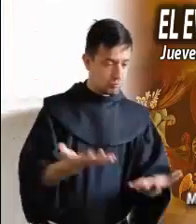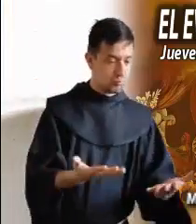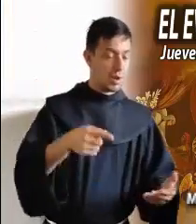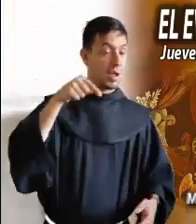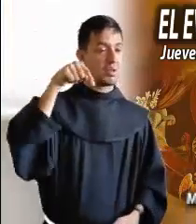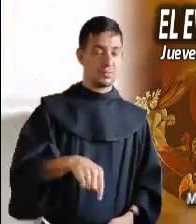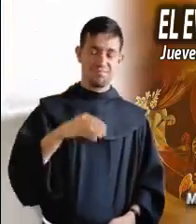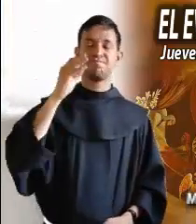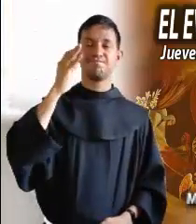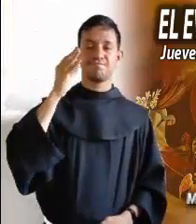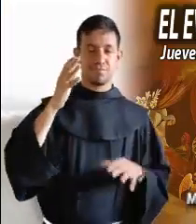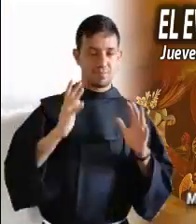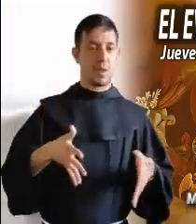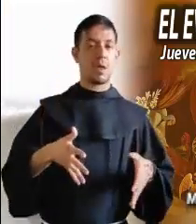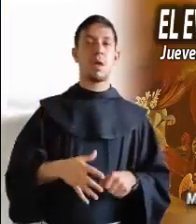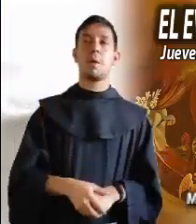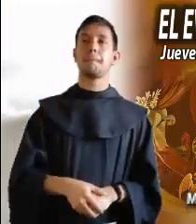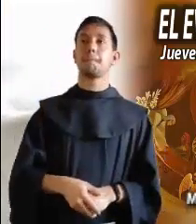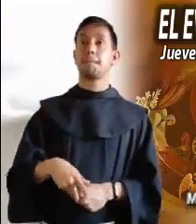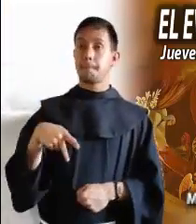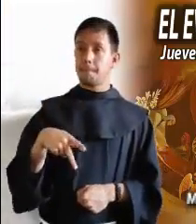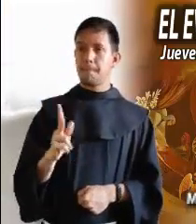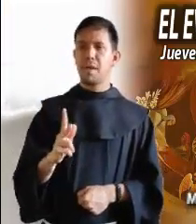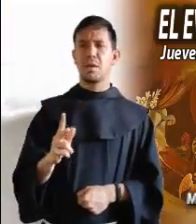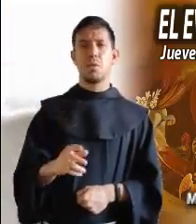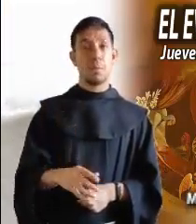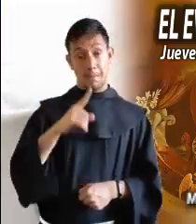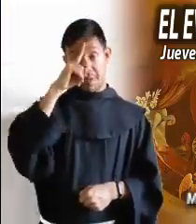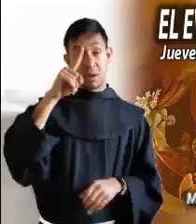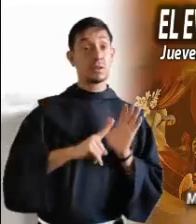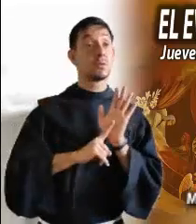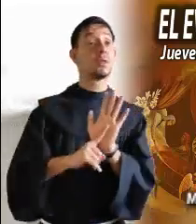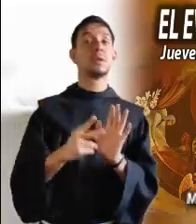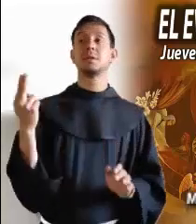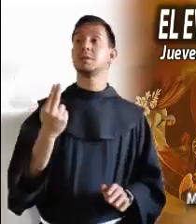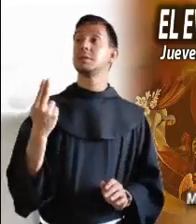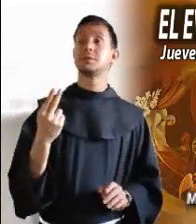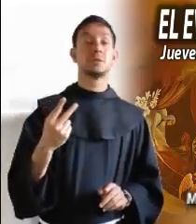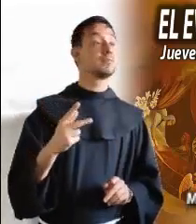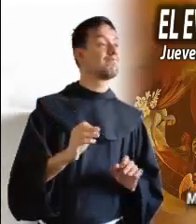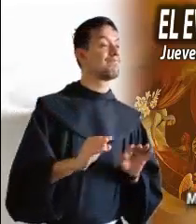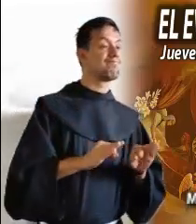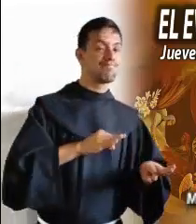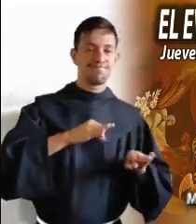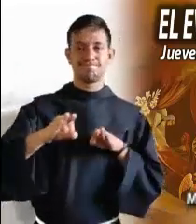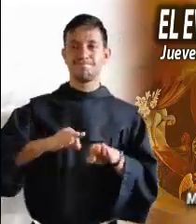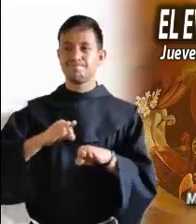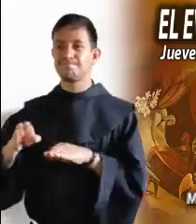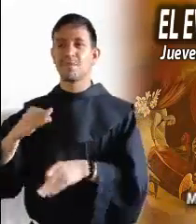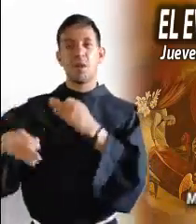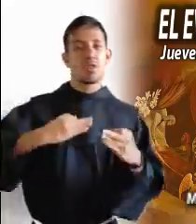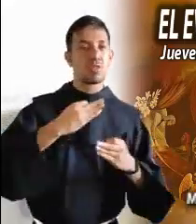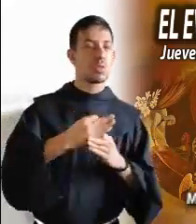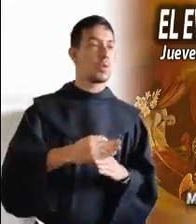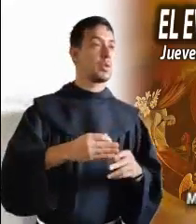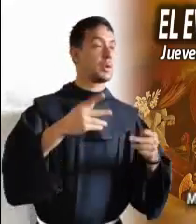hacerse realidad se requiere la acción de los discípulos del Señor. ¿Cómo estoy yo